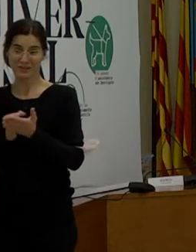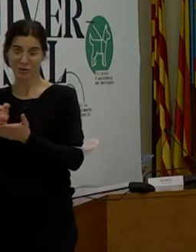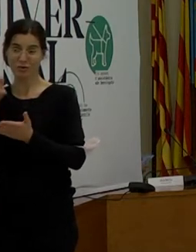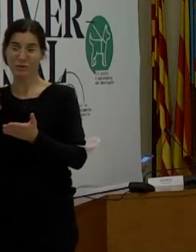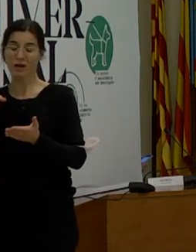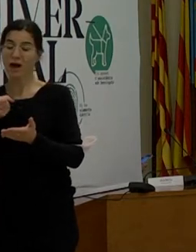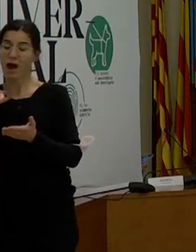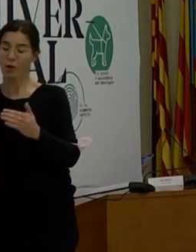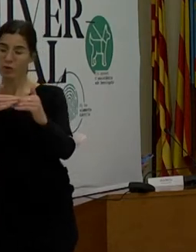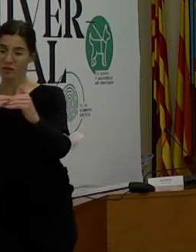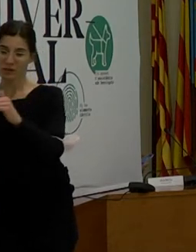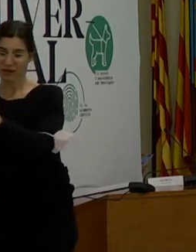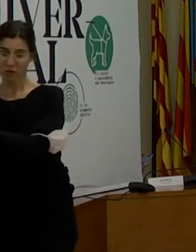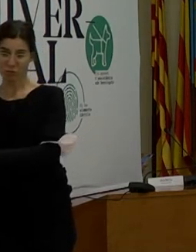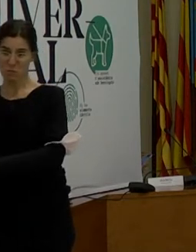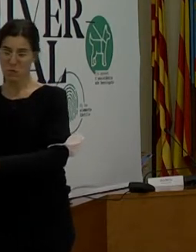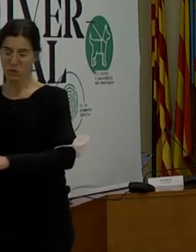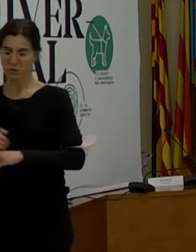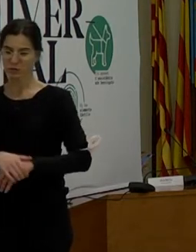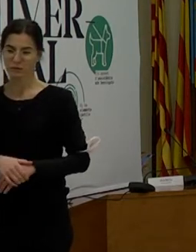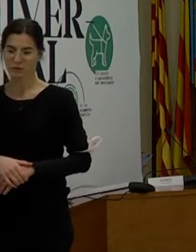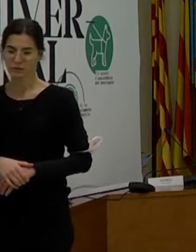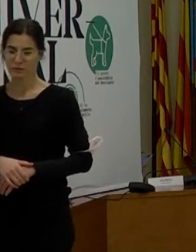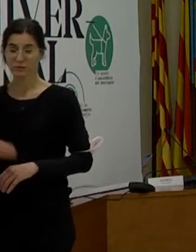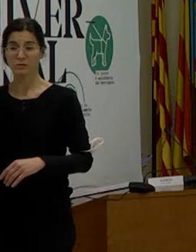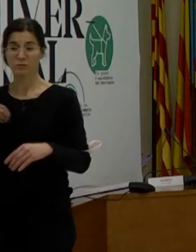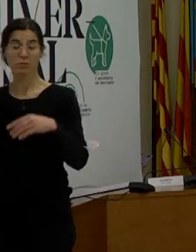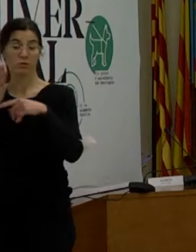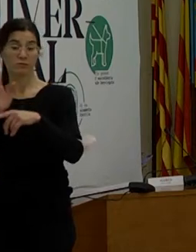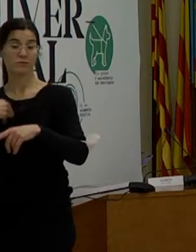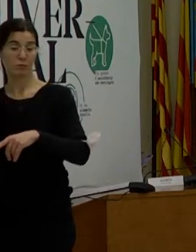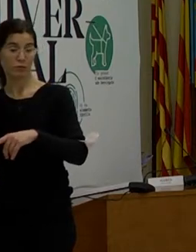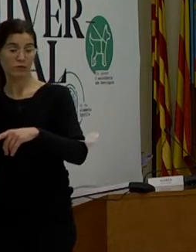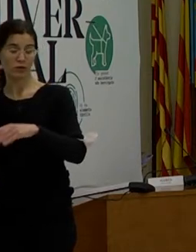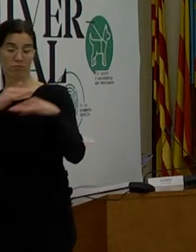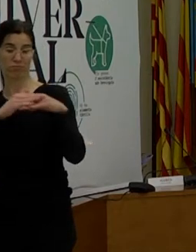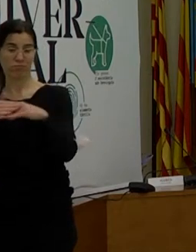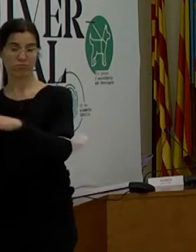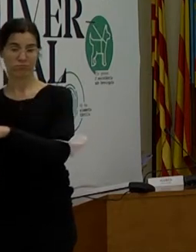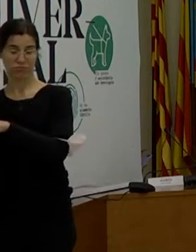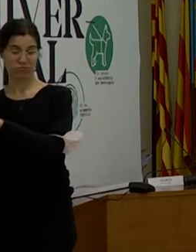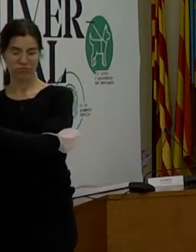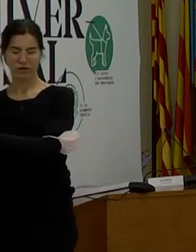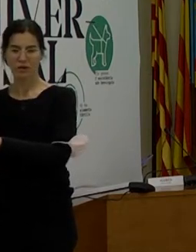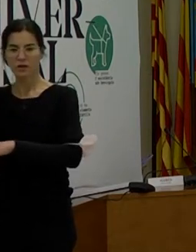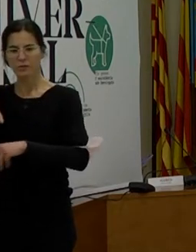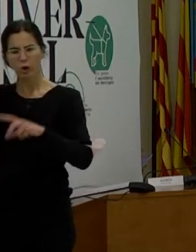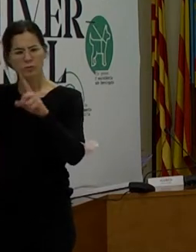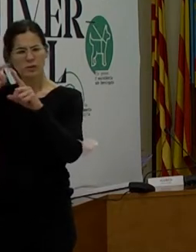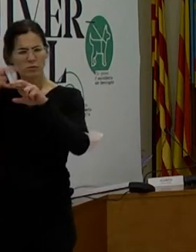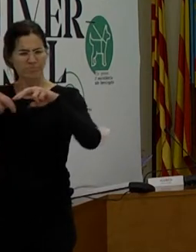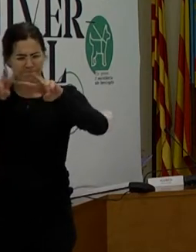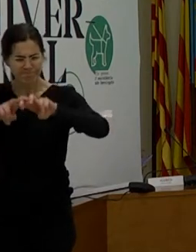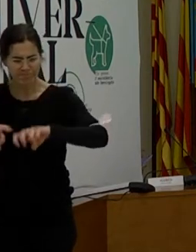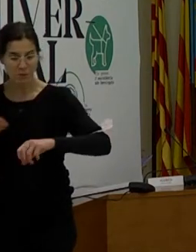alguns convidats que va presentar la nostra professora. I es tractava d'analitzar el campus sud de la